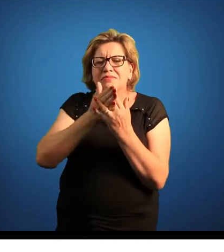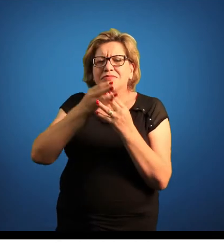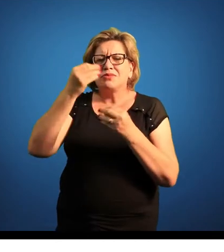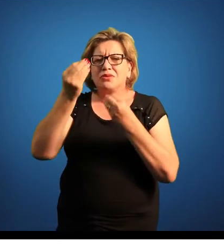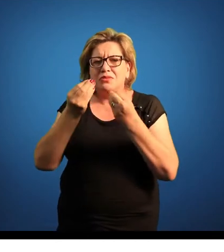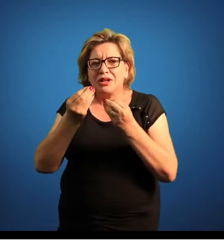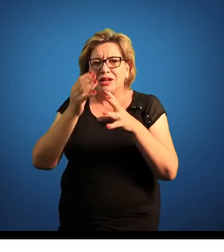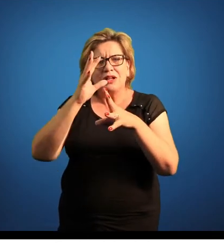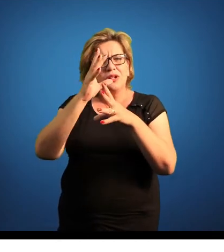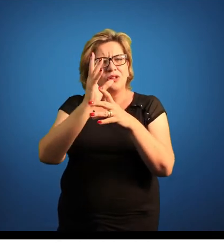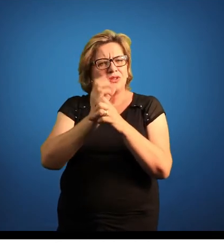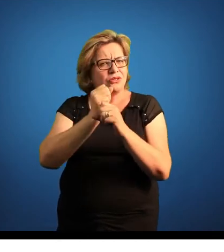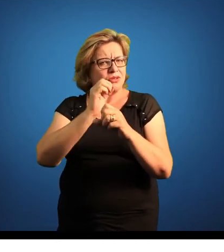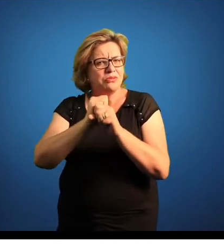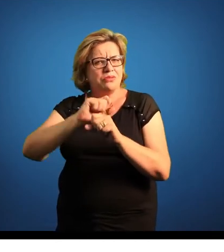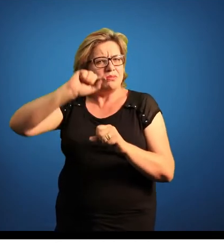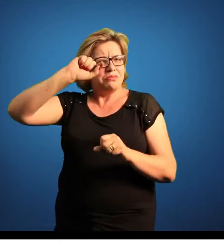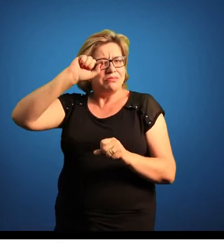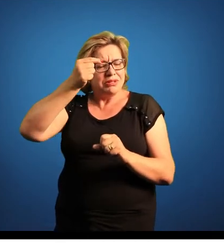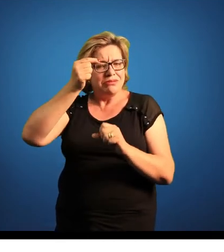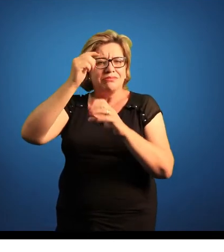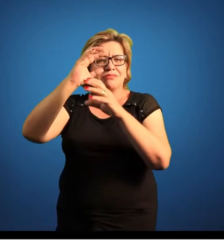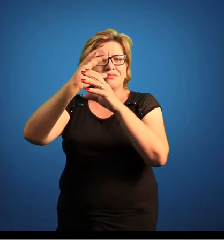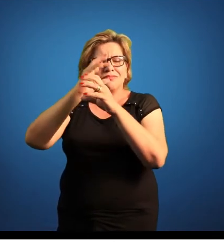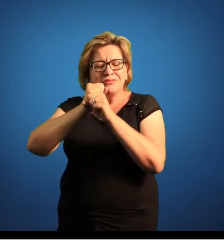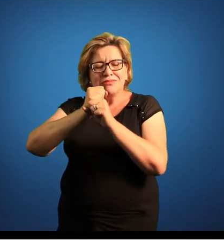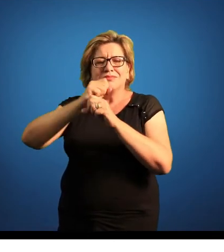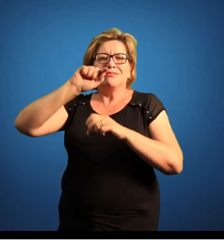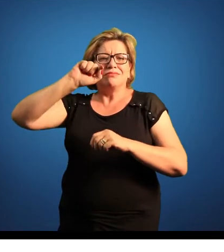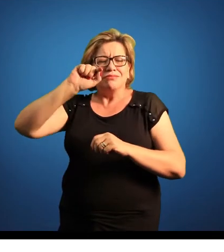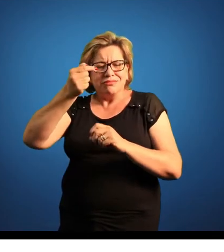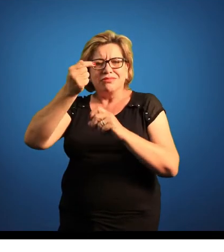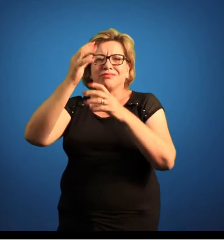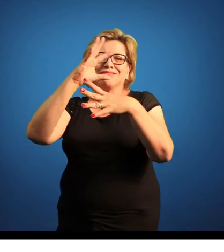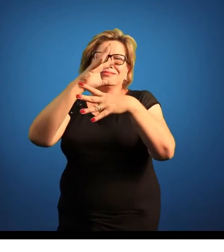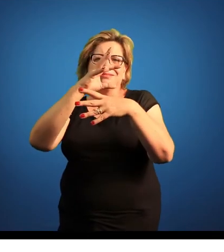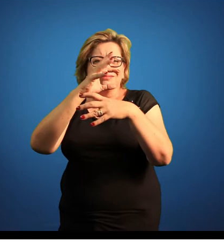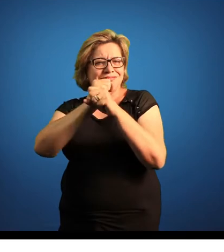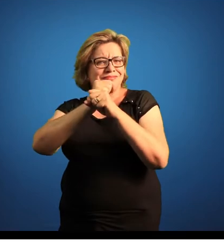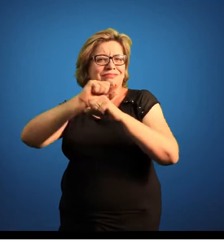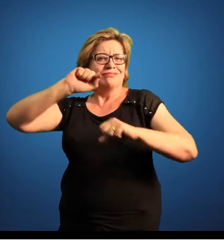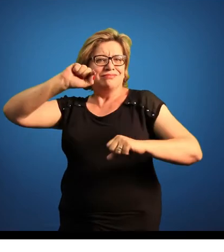é do que eu somar 1.000 mais 1.000